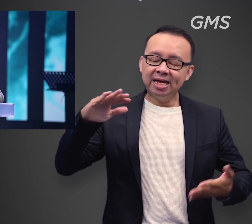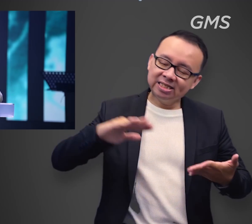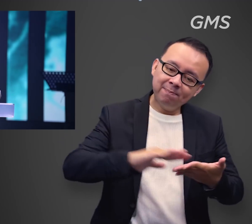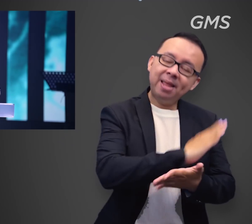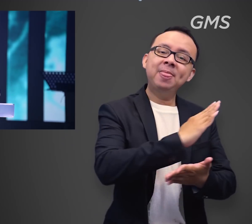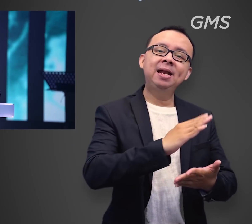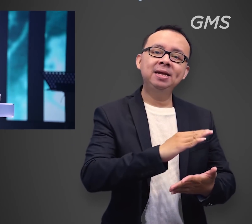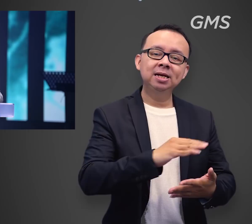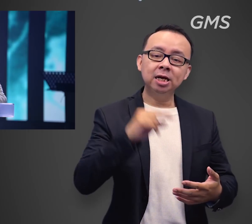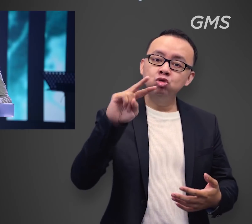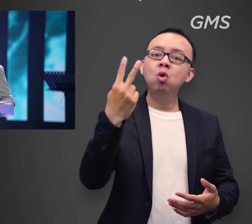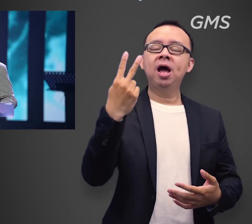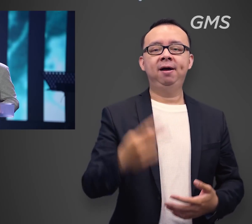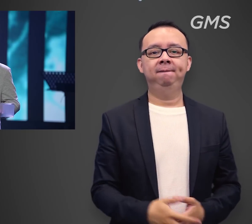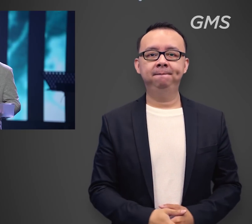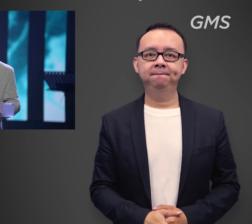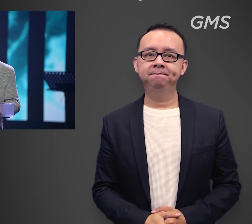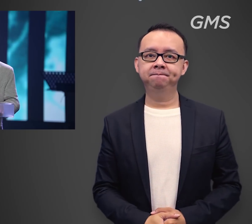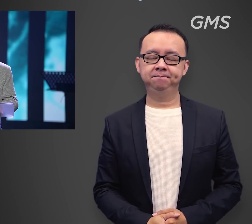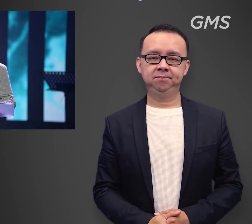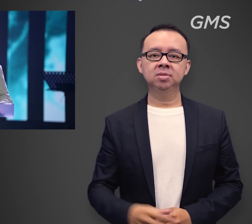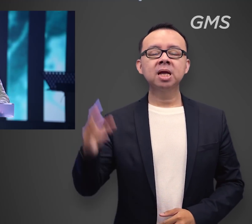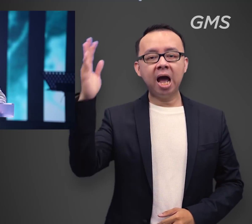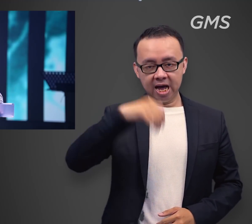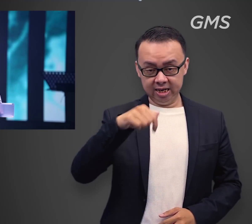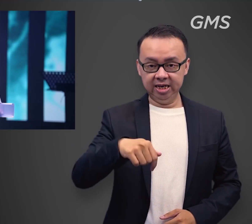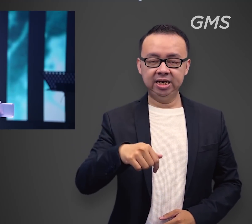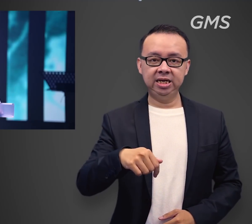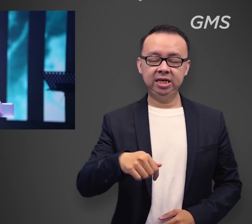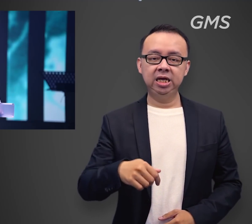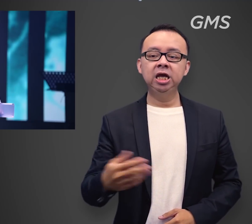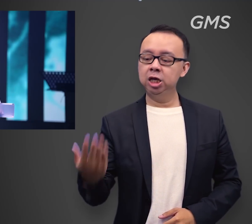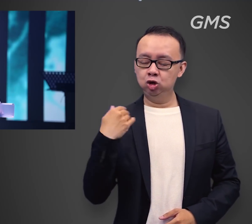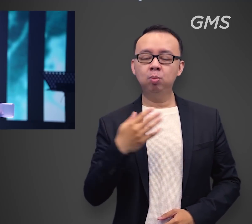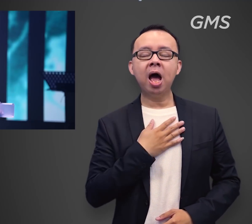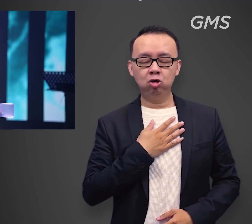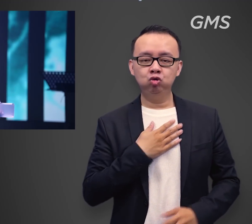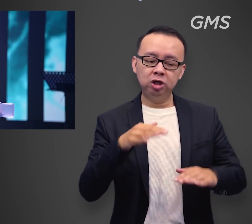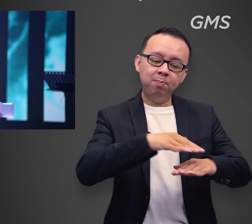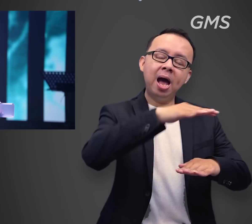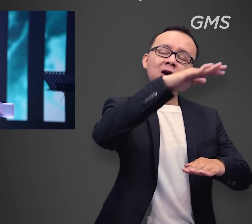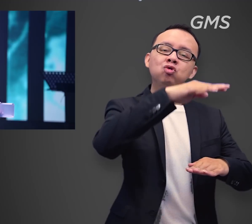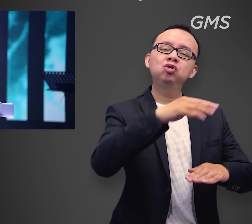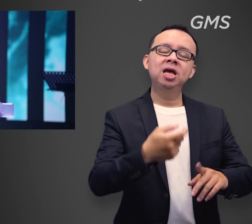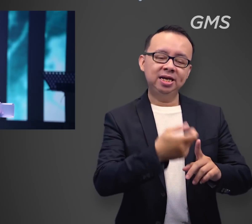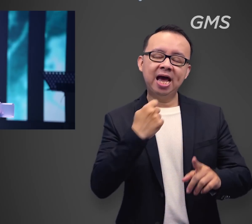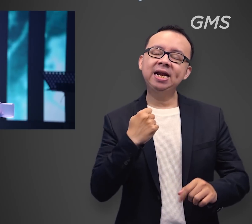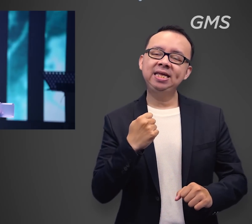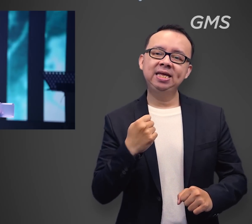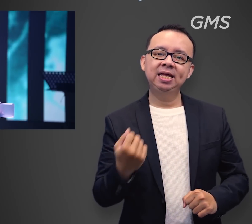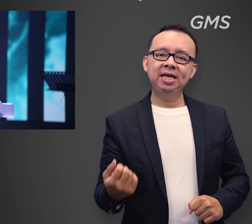dengan kesempatan yang kedua. Hari ini hidup saya ini dibangun dengan kesempatan yang kedua. Kasih karunia